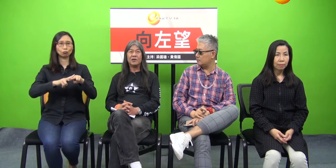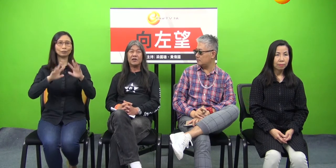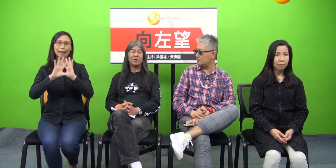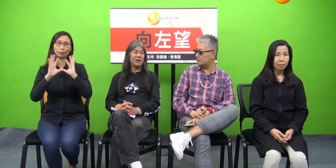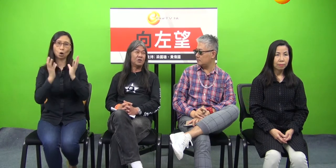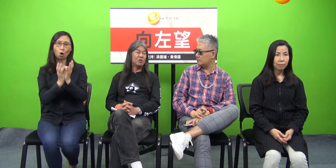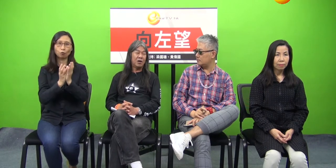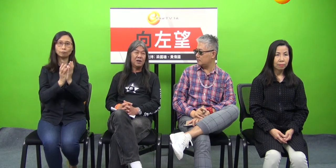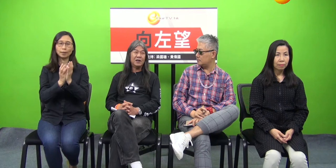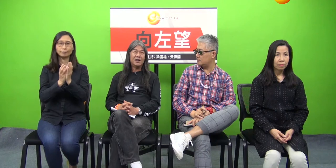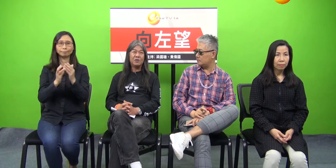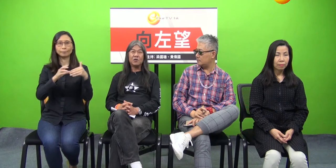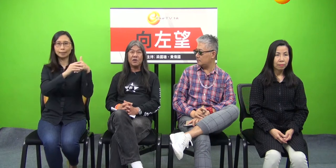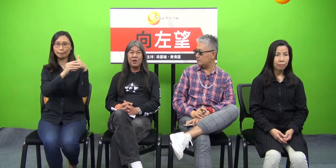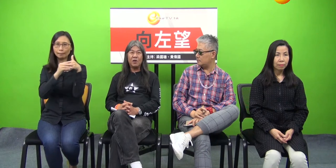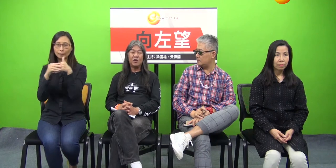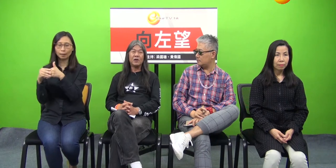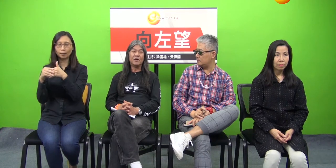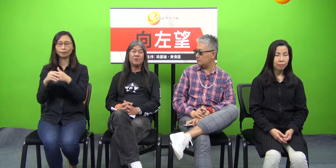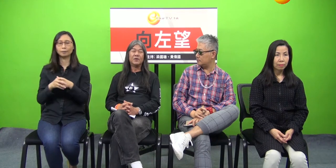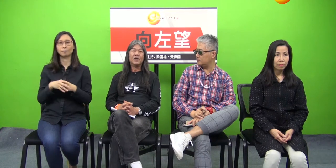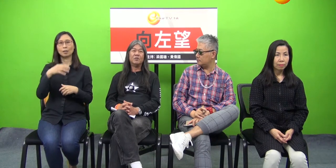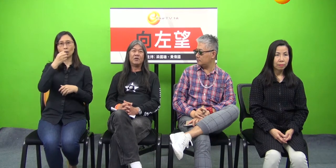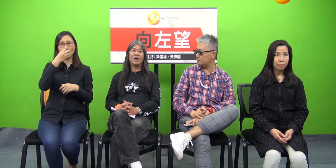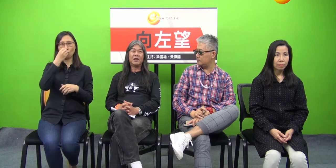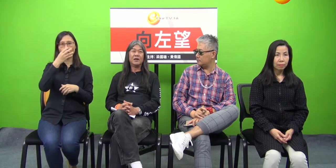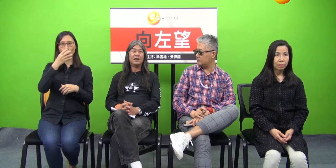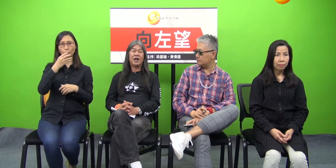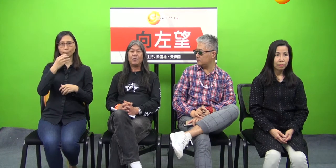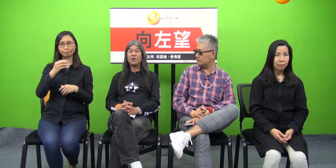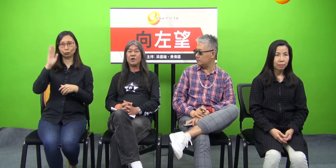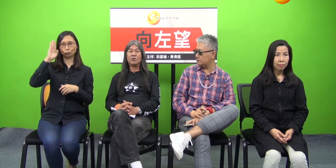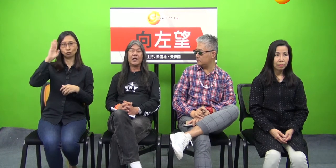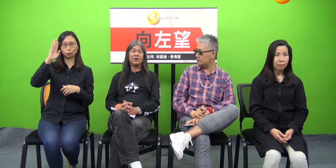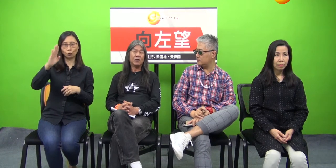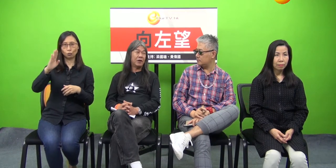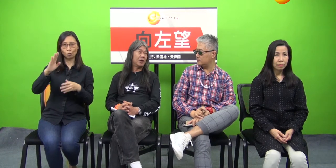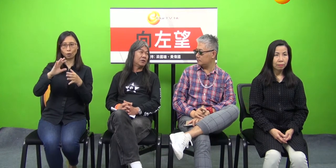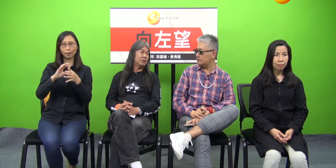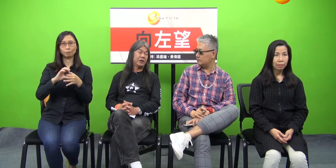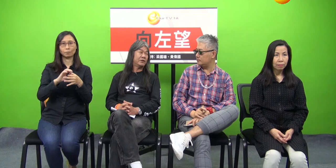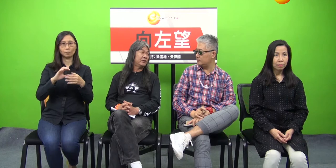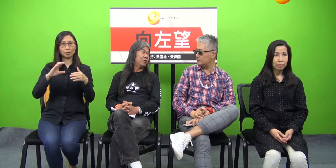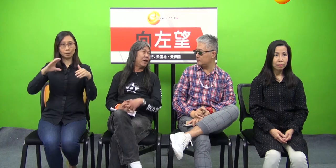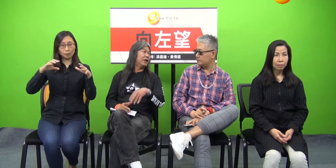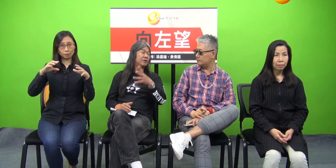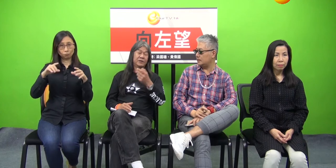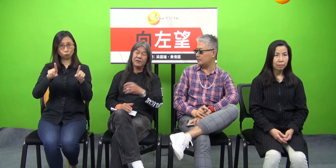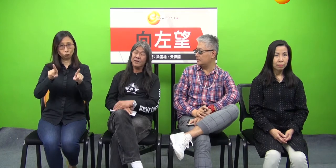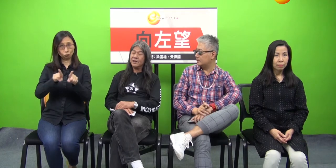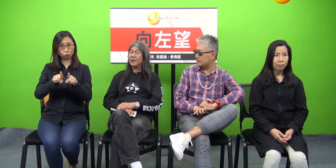黨領導先係中國。咁所以香港嘅命運咧係綁咗共產黨嘅命運嗰度，即係好快